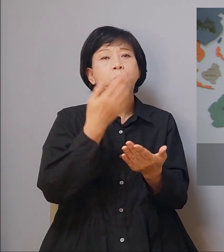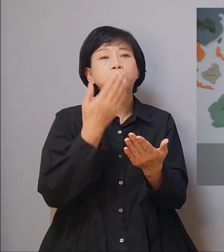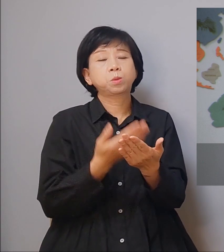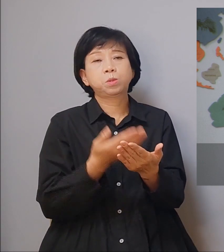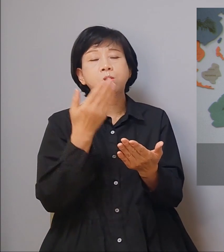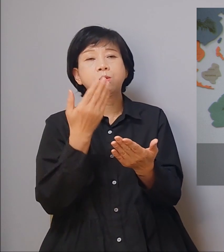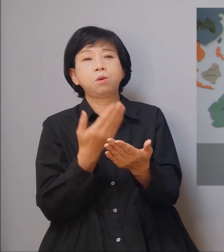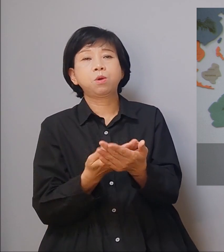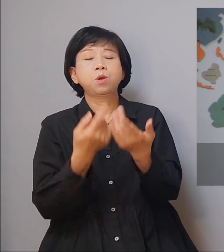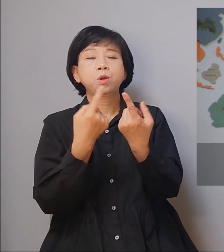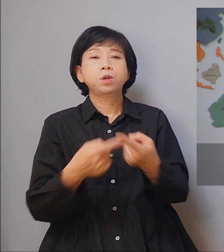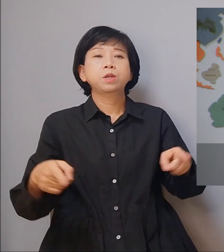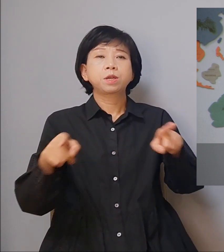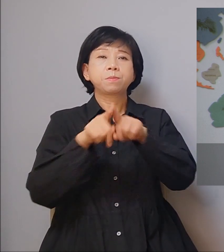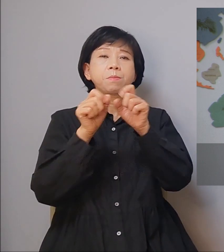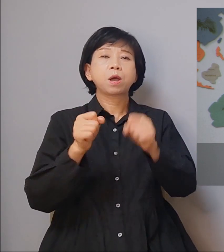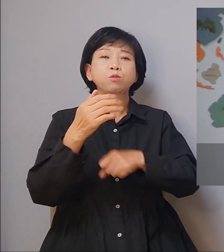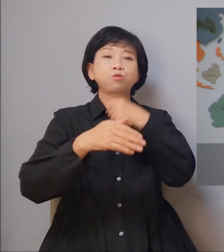예수님 오소서.